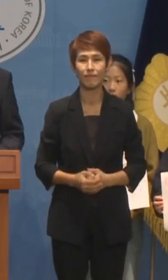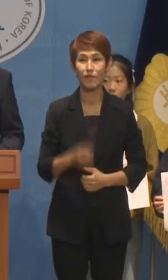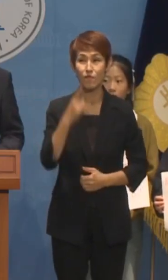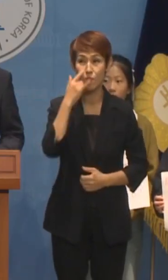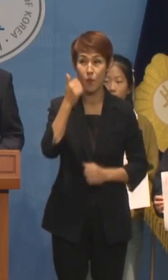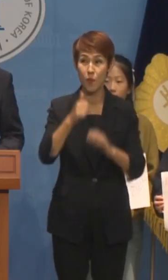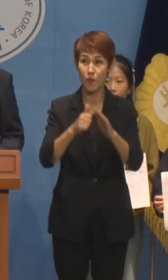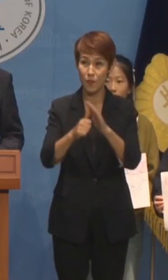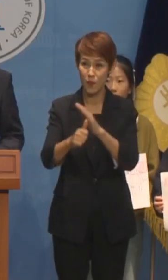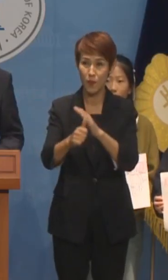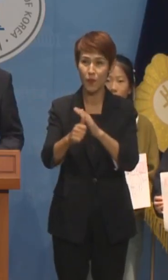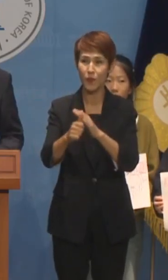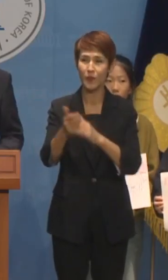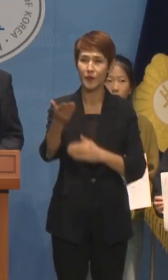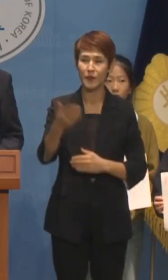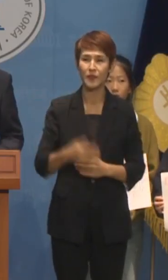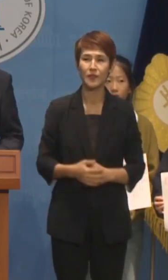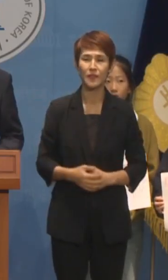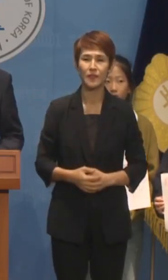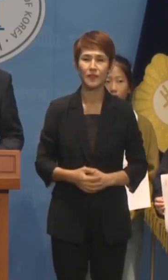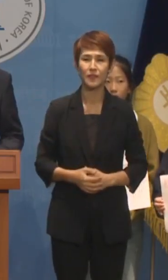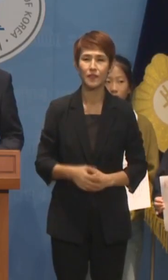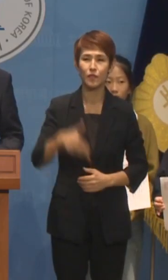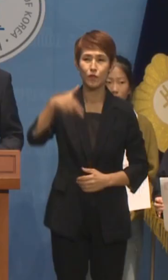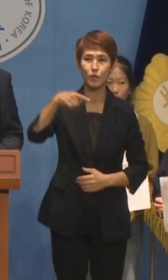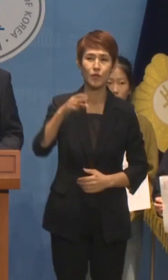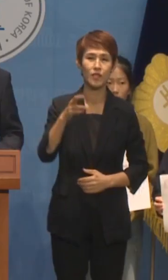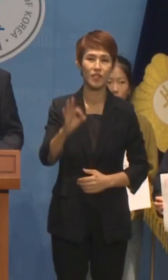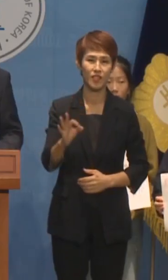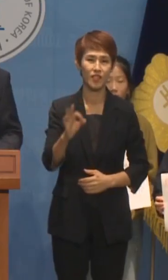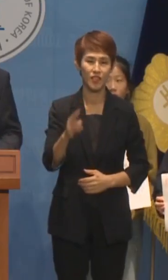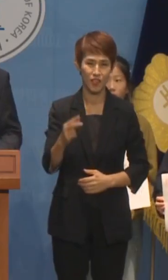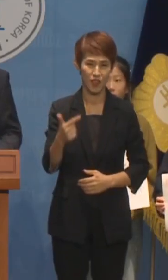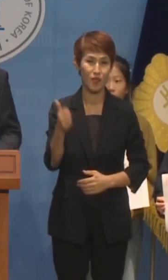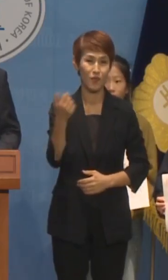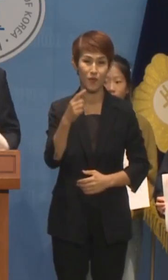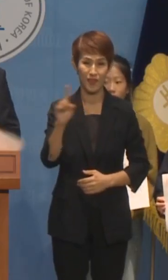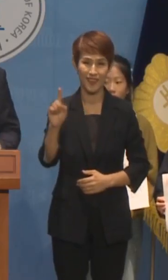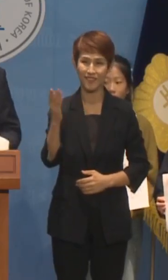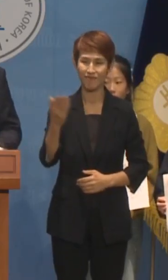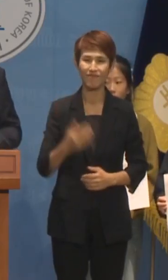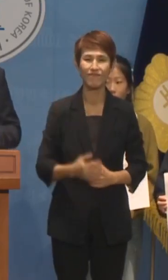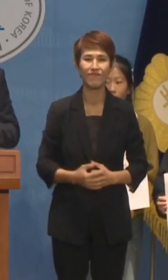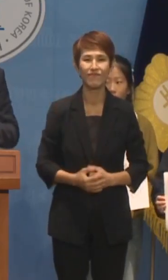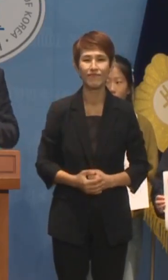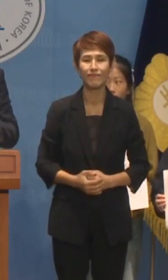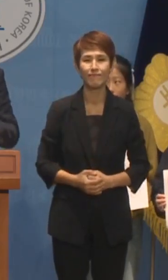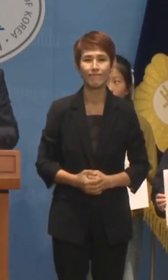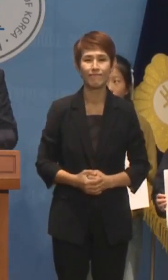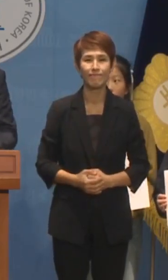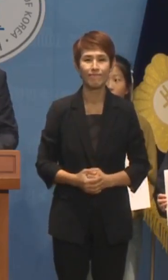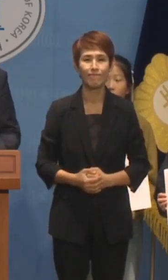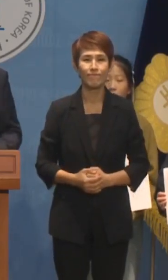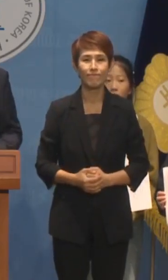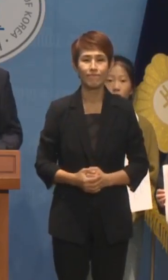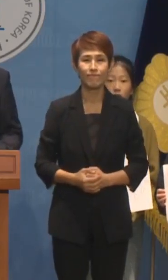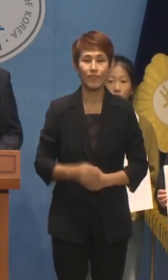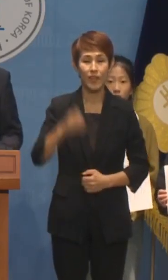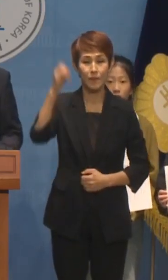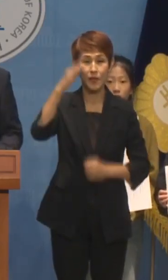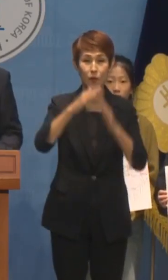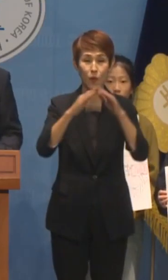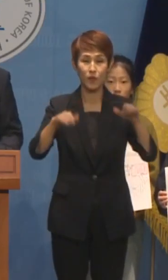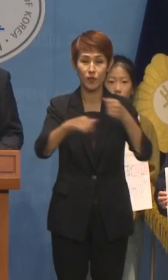학부모 추진우의 아버님 추연학님, 네, 대단히 고맙습니다. 그럼 먼저